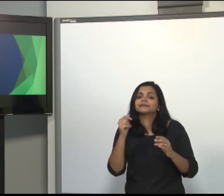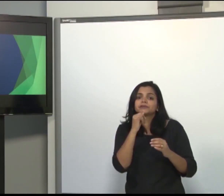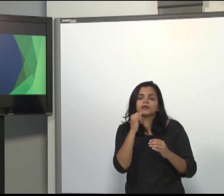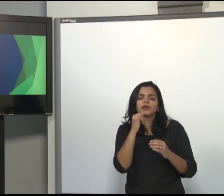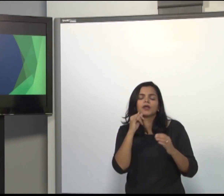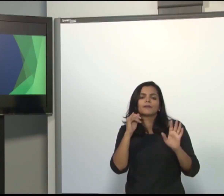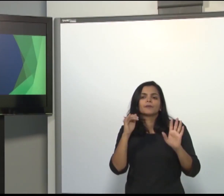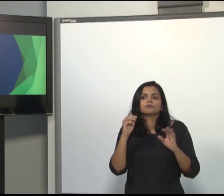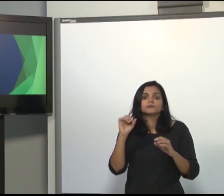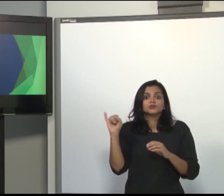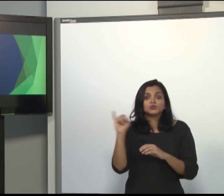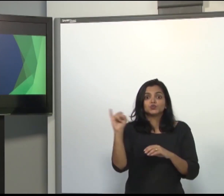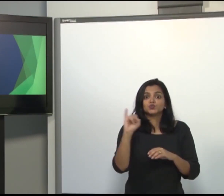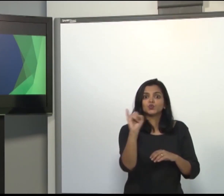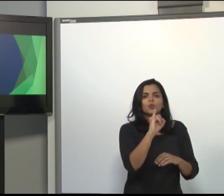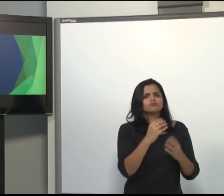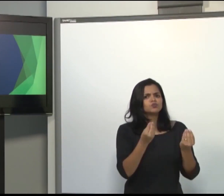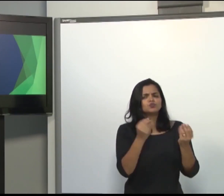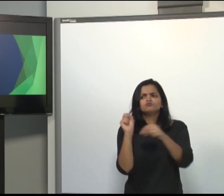É necessário que façamos pesquisas,